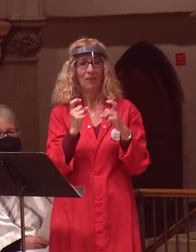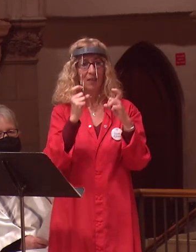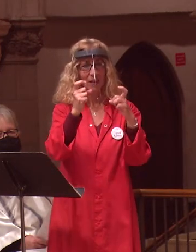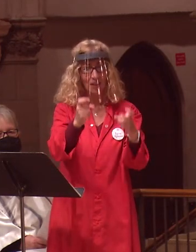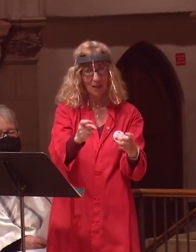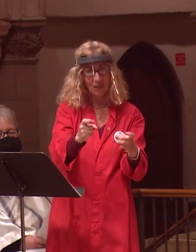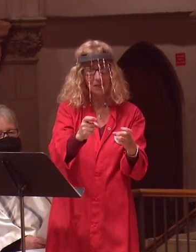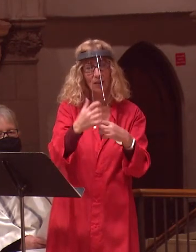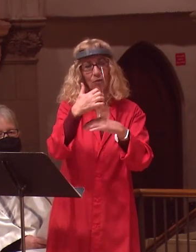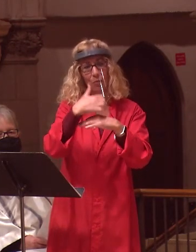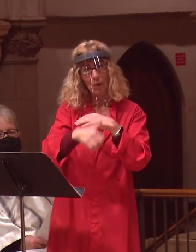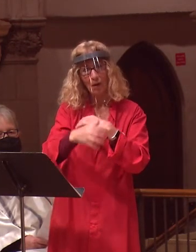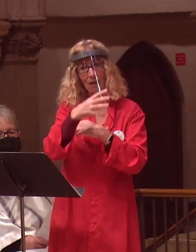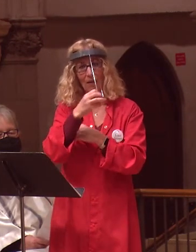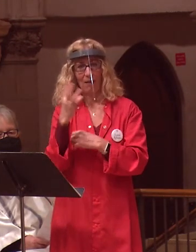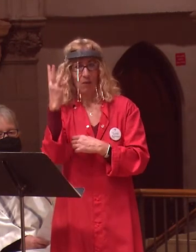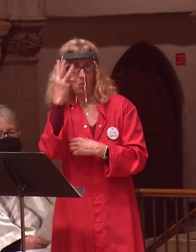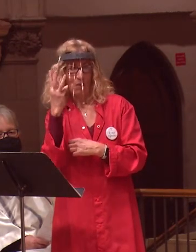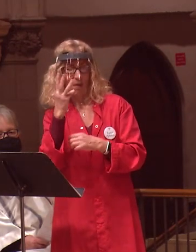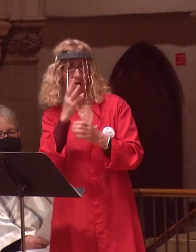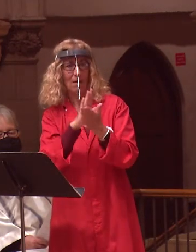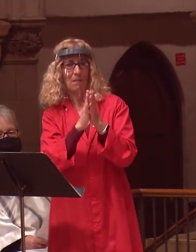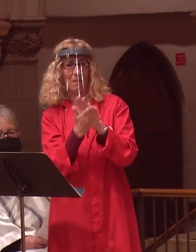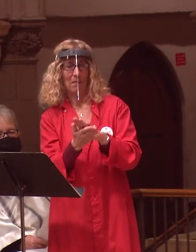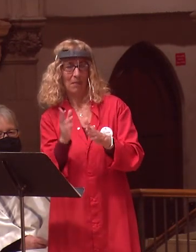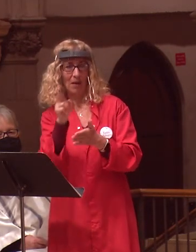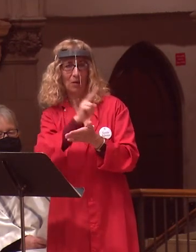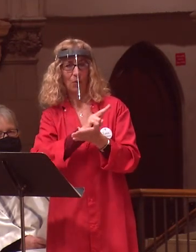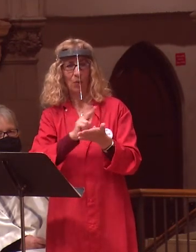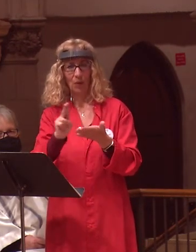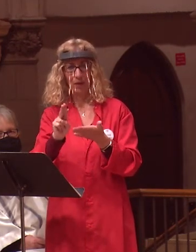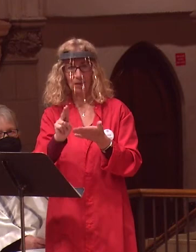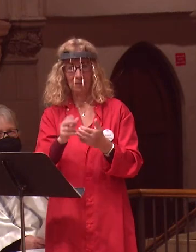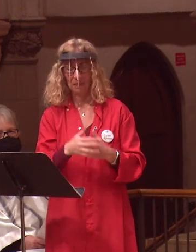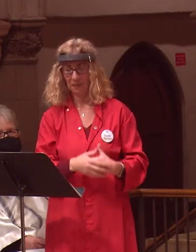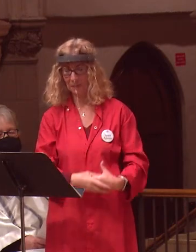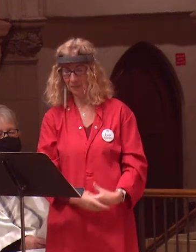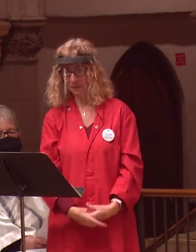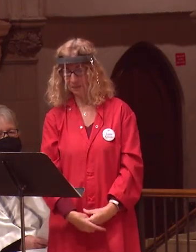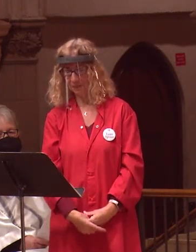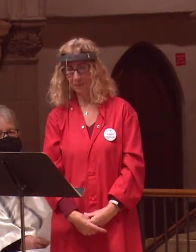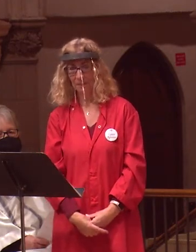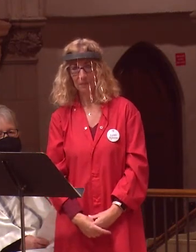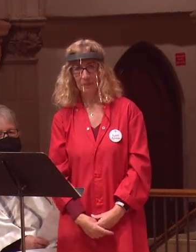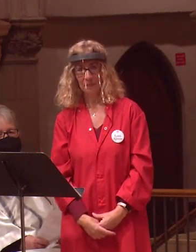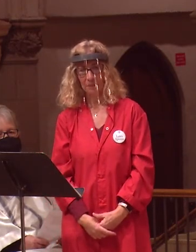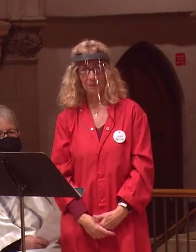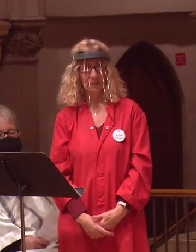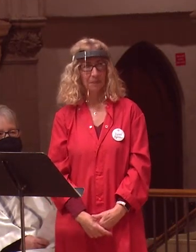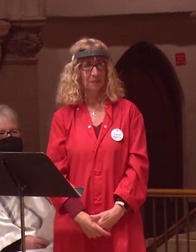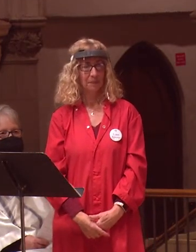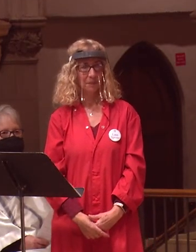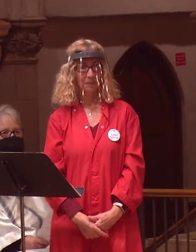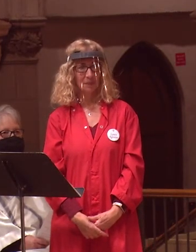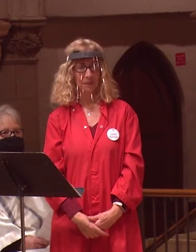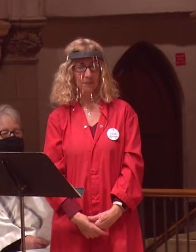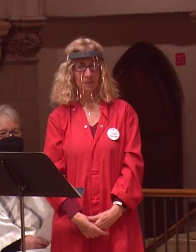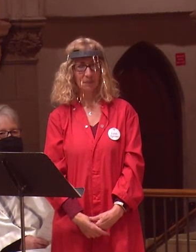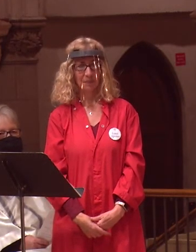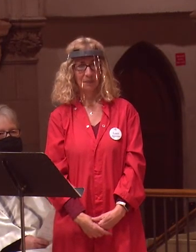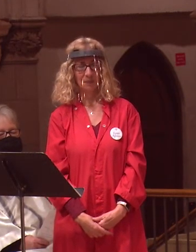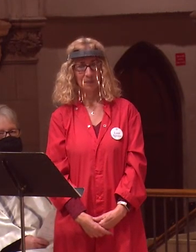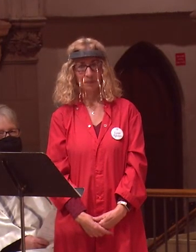of bread and wine made holy. Por tanto, amigas y amigos, les ruego por